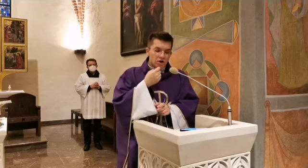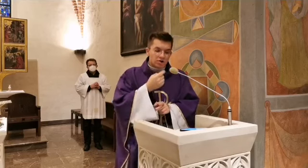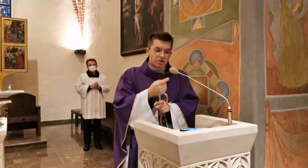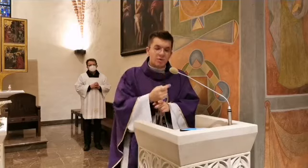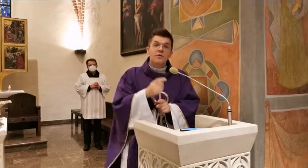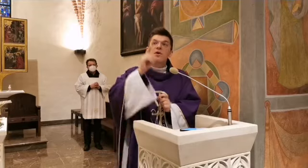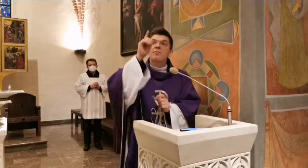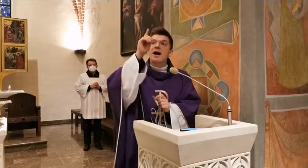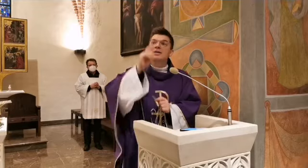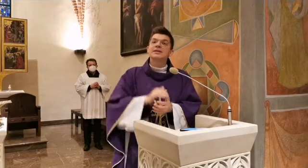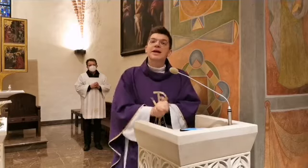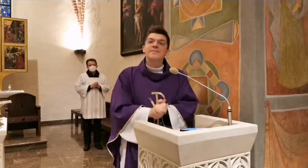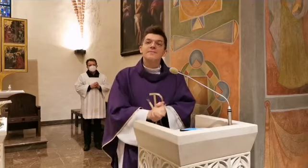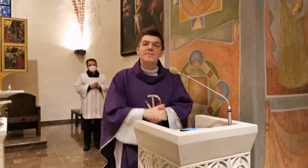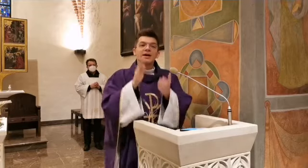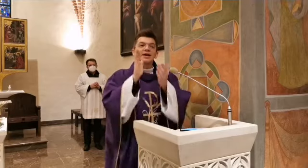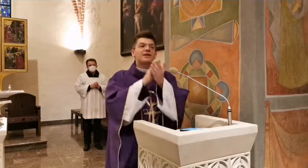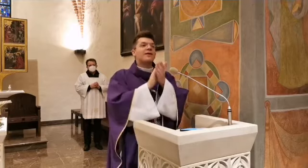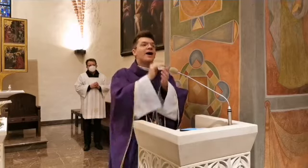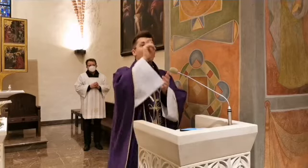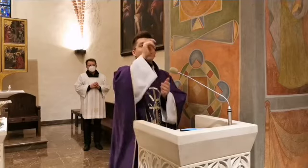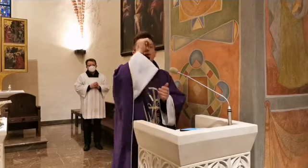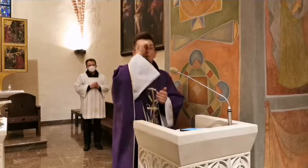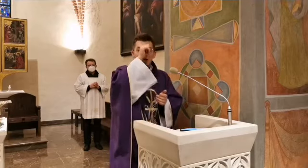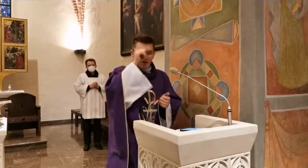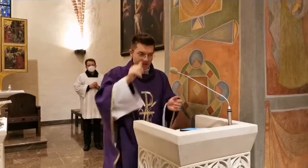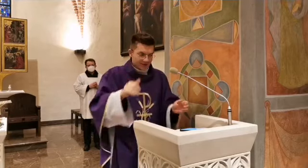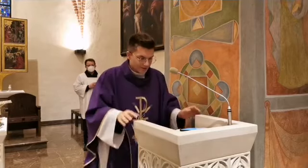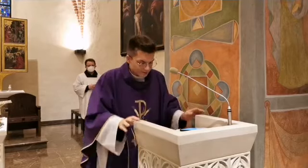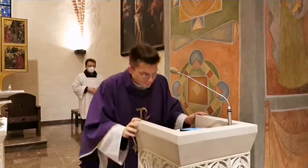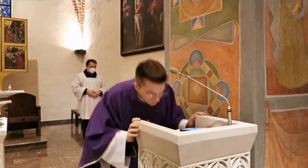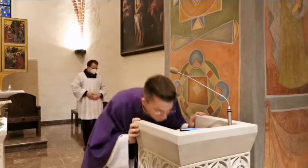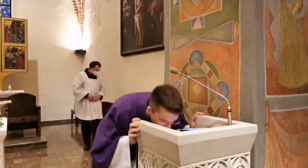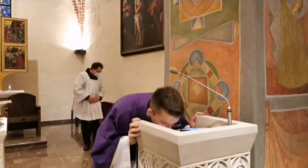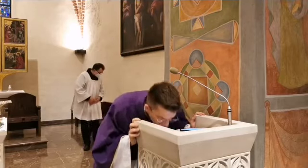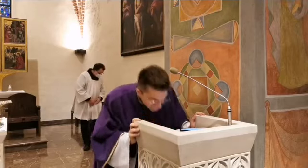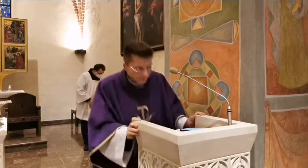Oto słowo Pańskie. Chwała Tobie, Chryste.